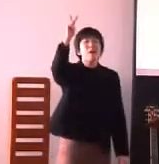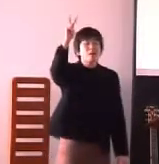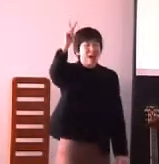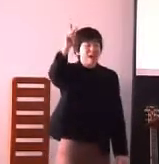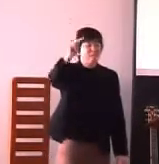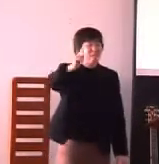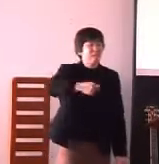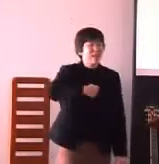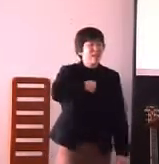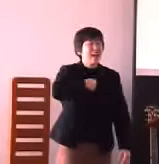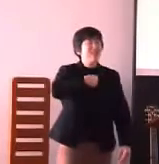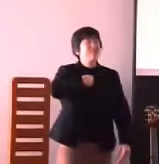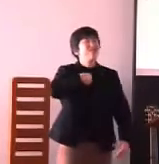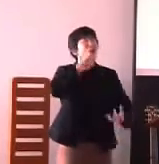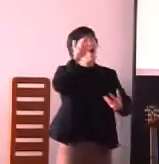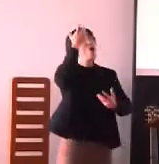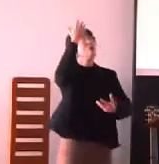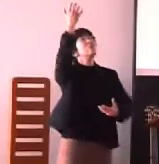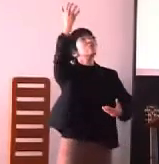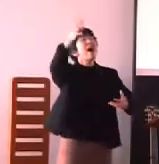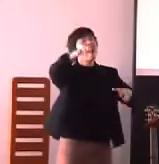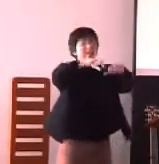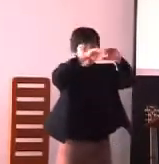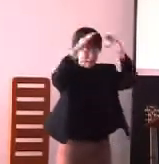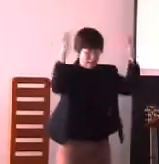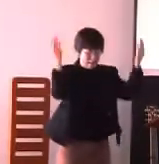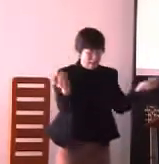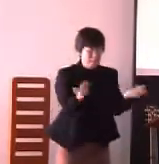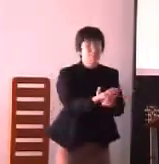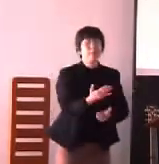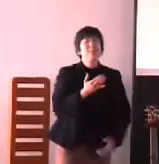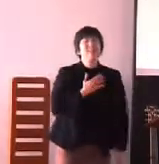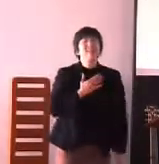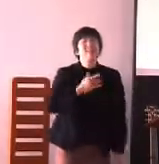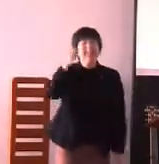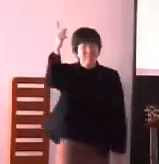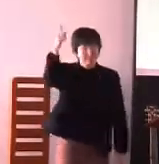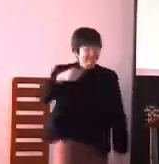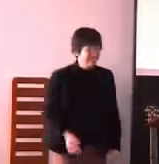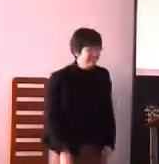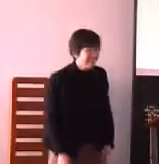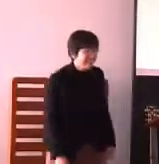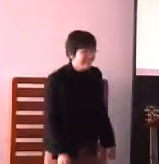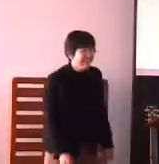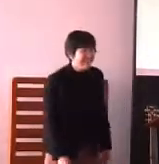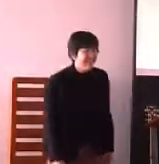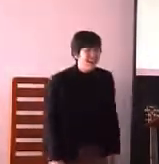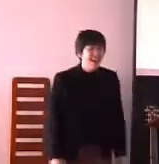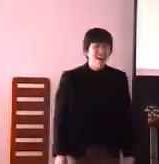は夢は全部神様は知ってます、御心もすべてお見通し、